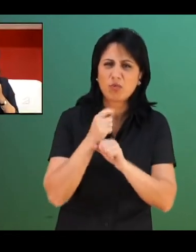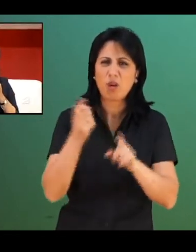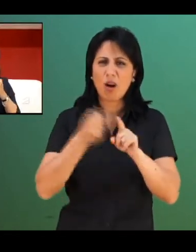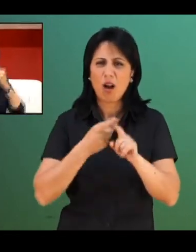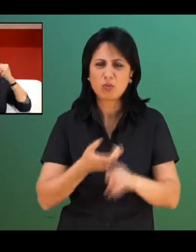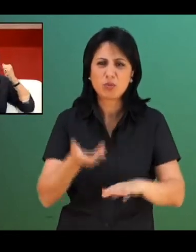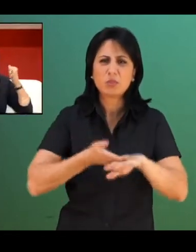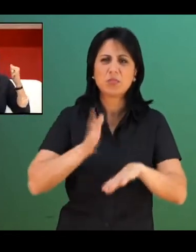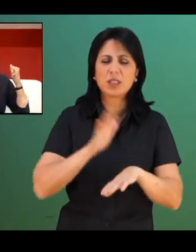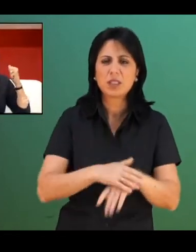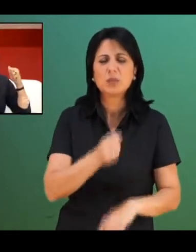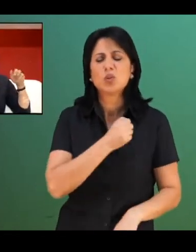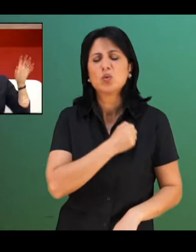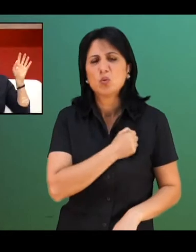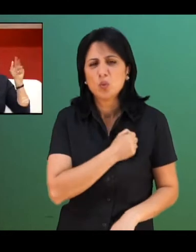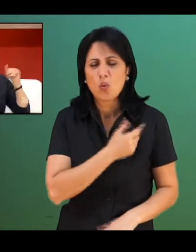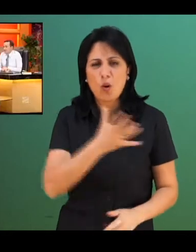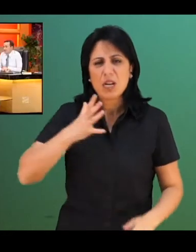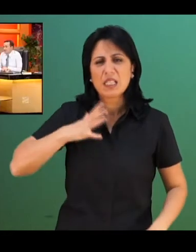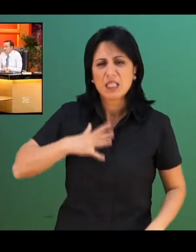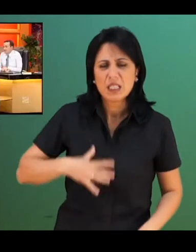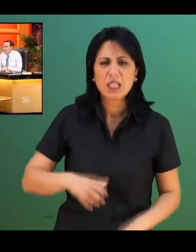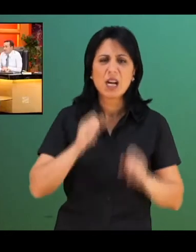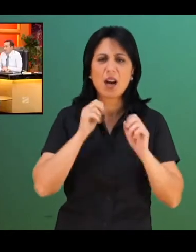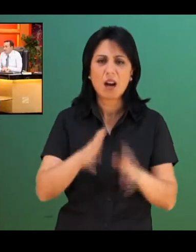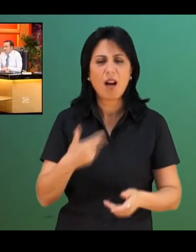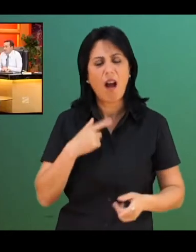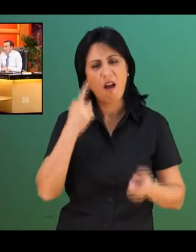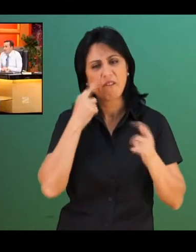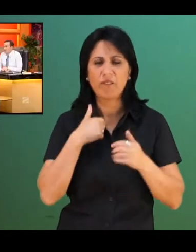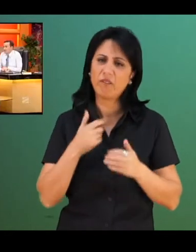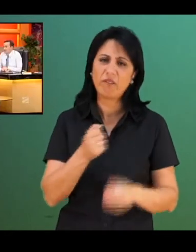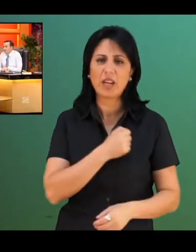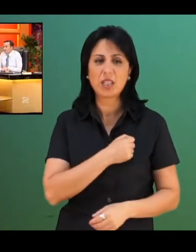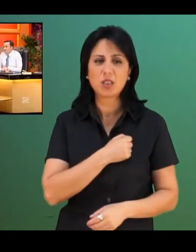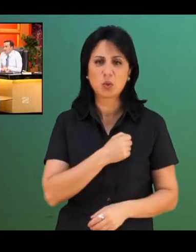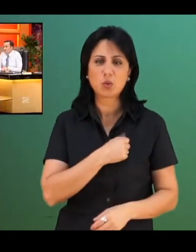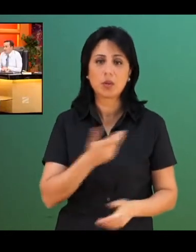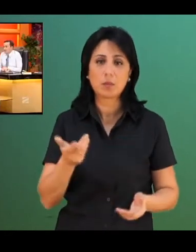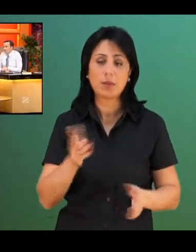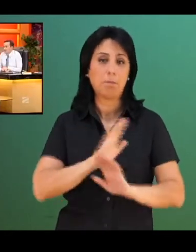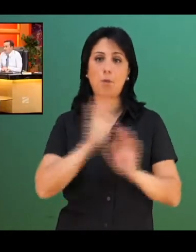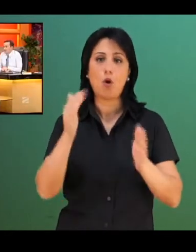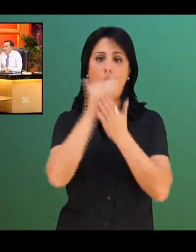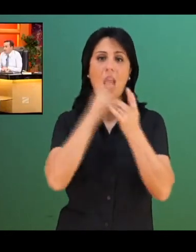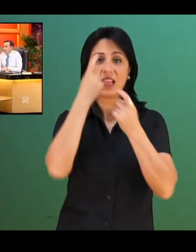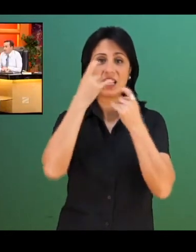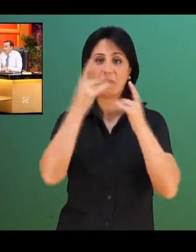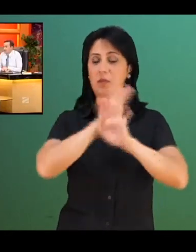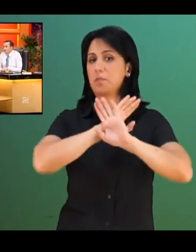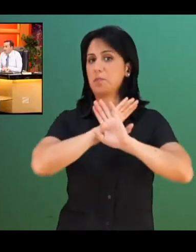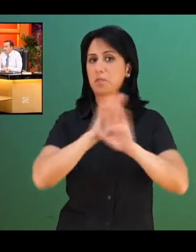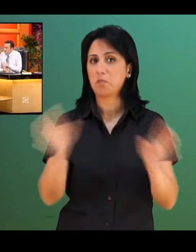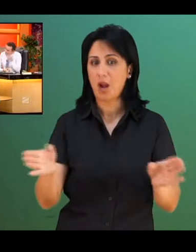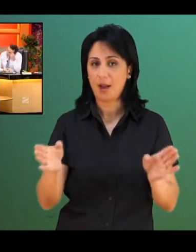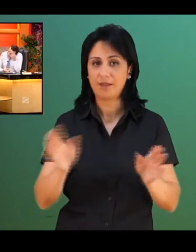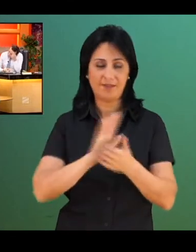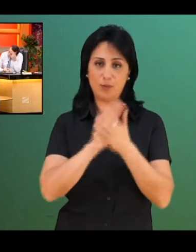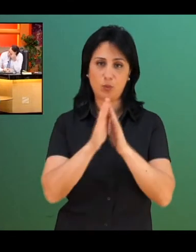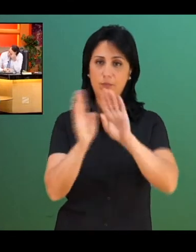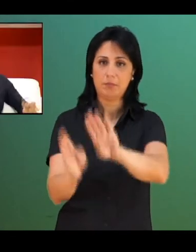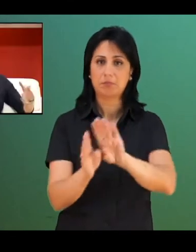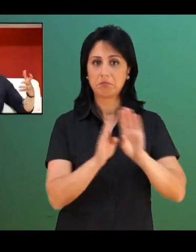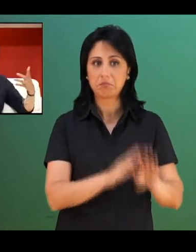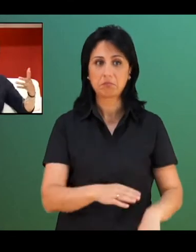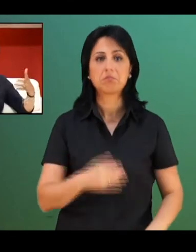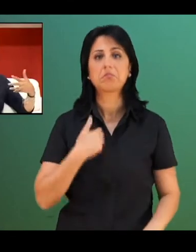აკედა და რაღაცები და ეხა ვიცი ნუ მორჩა გადაცემა ხო გავიდა ეთერში რაღაცა რაღაცა და ეხა მივდივარ ბათუმში ვანო მივდივარ ბათუმში